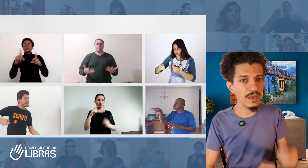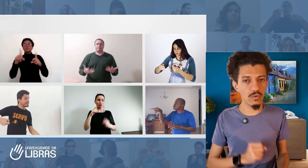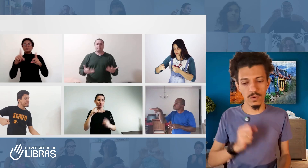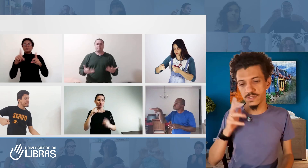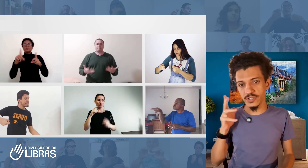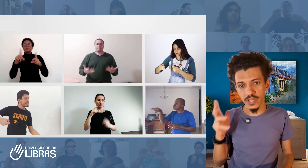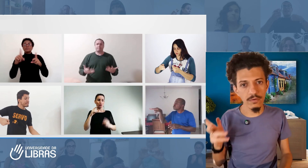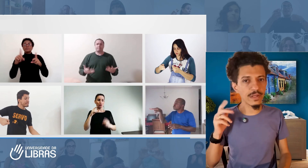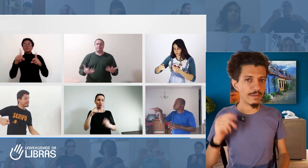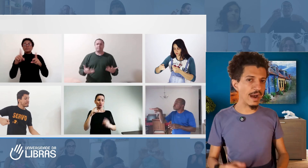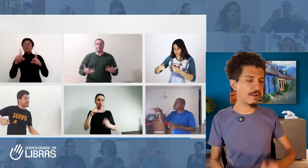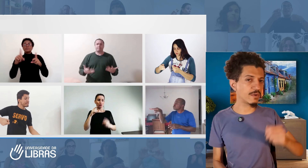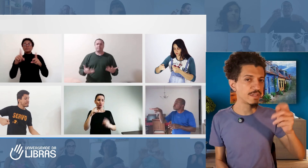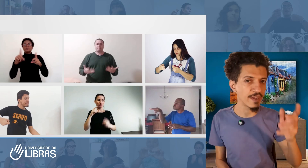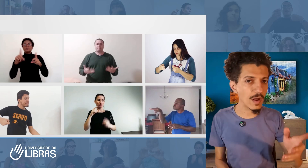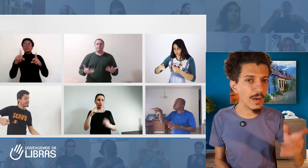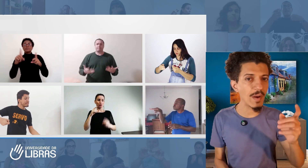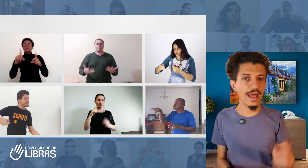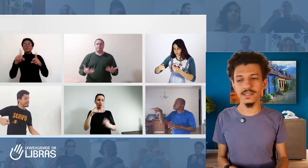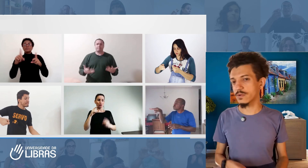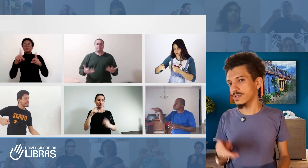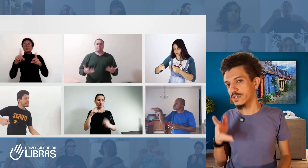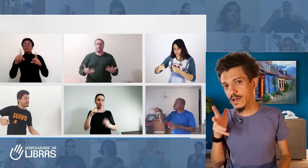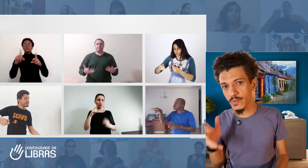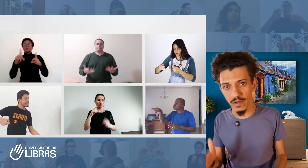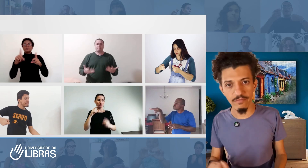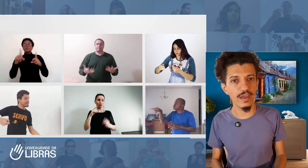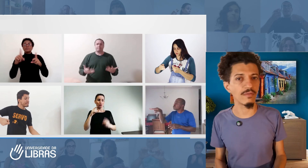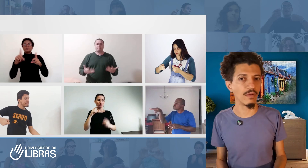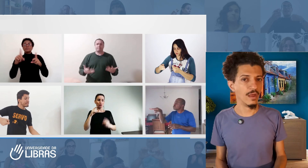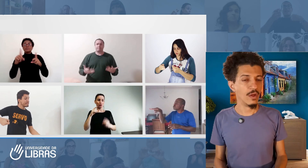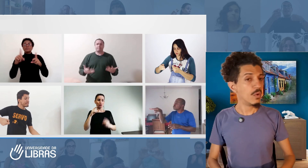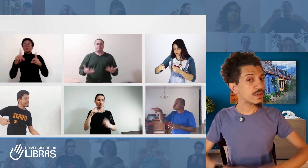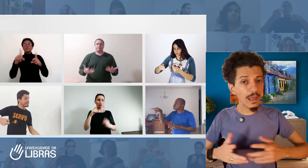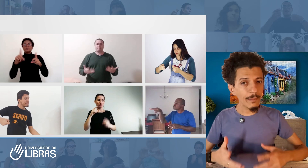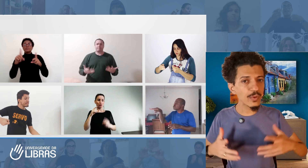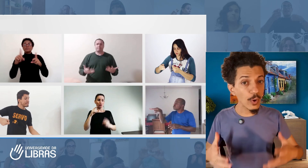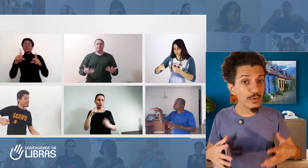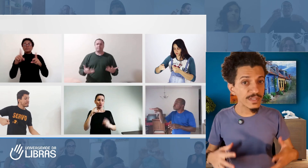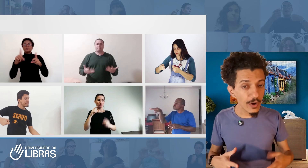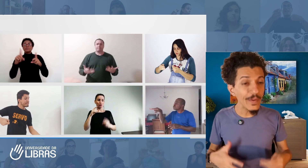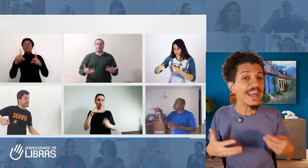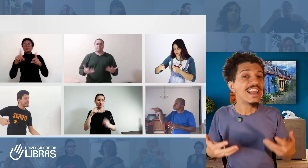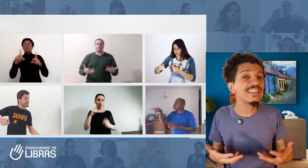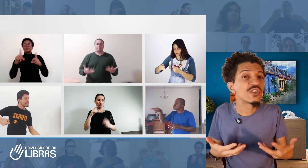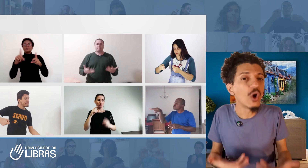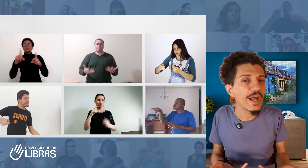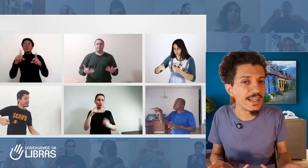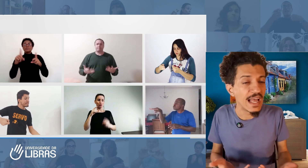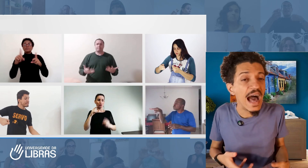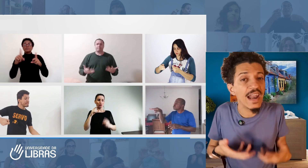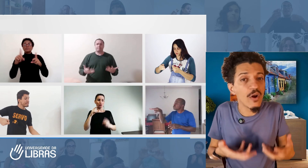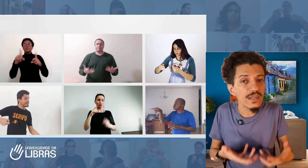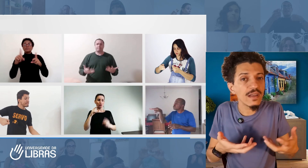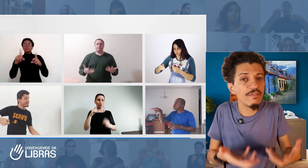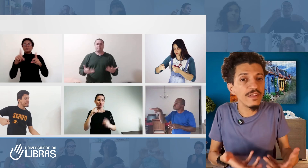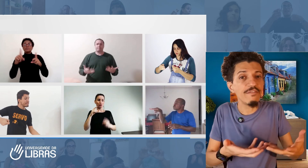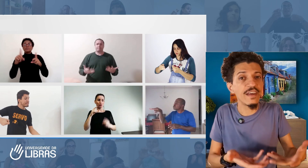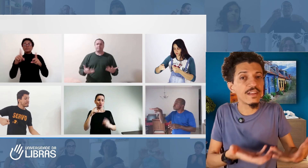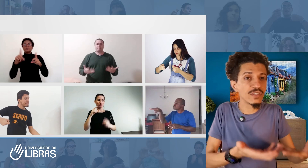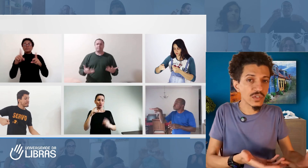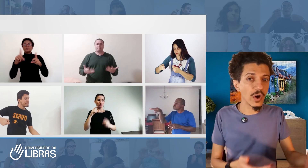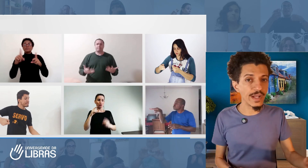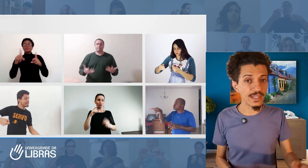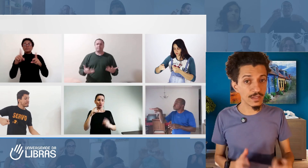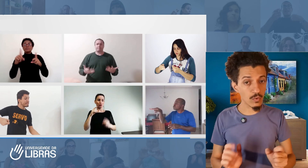com um amigo, quando você chega no trabalho, quando você vai dar uma palestra, quando você vai para um evento, o tempo todo são histórias. A nossa vida é